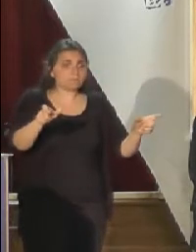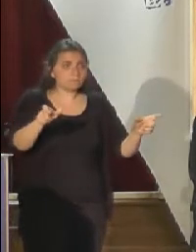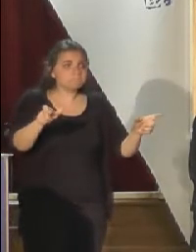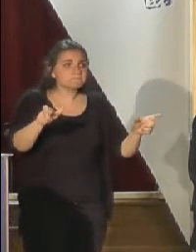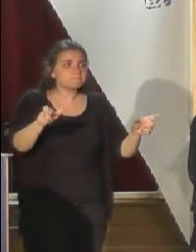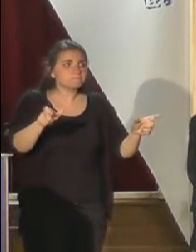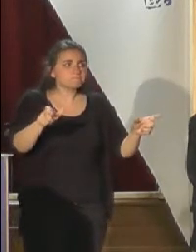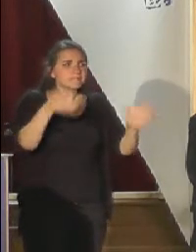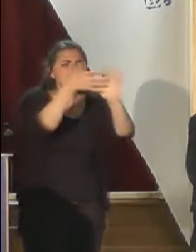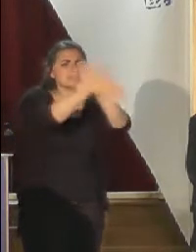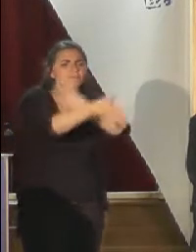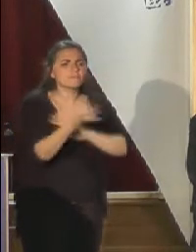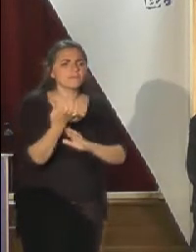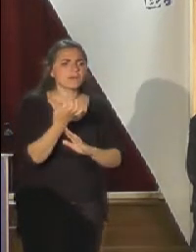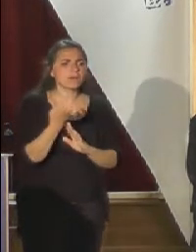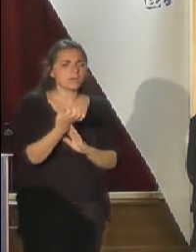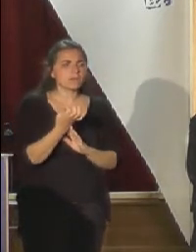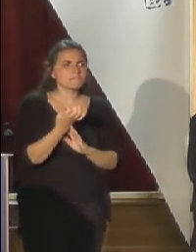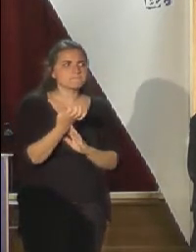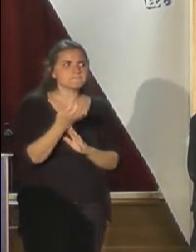exercermos a dignidade,